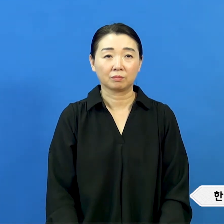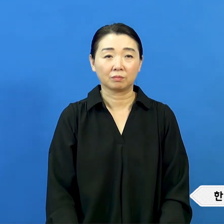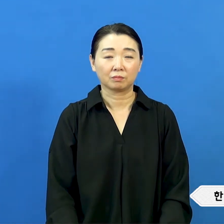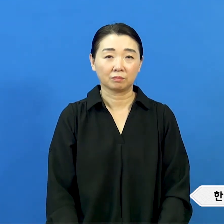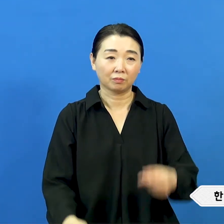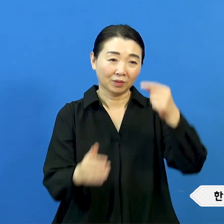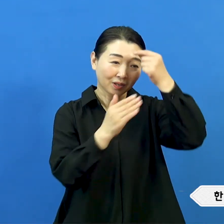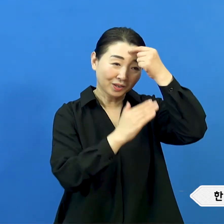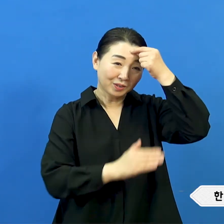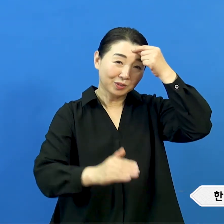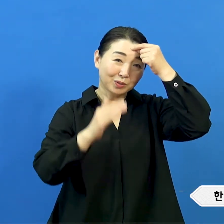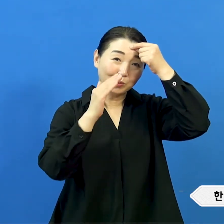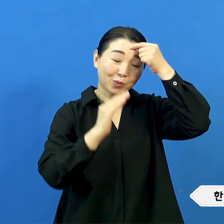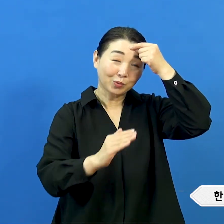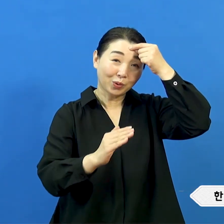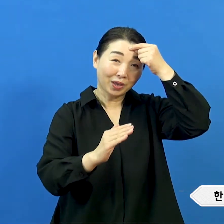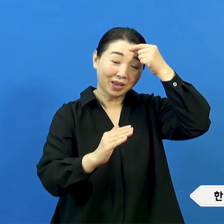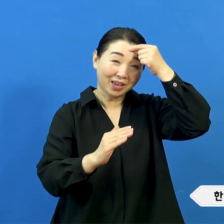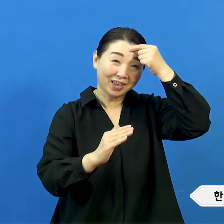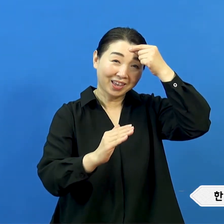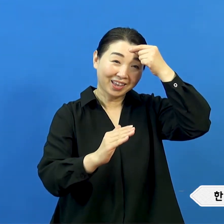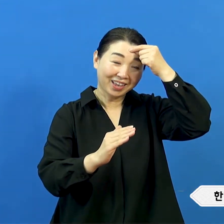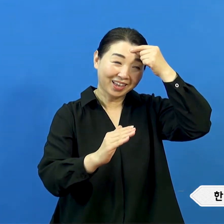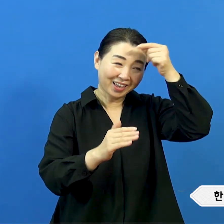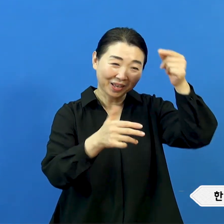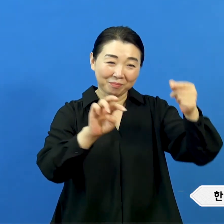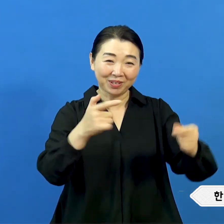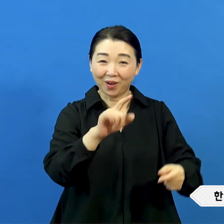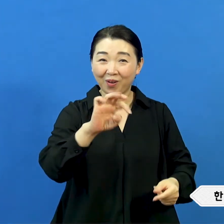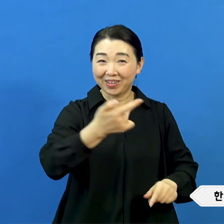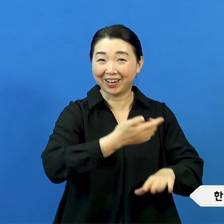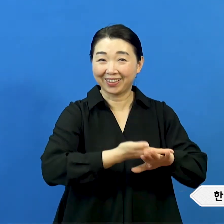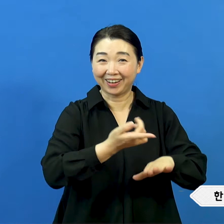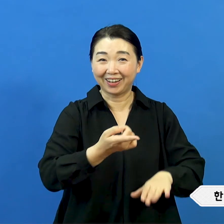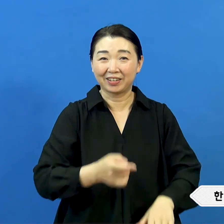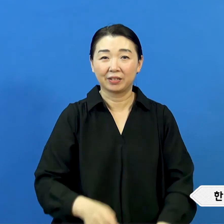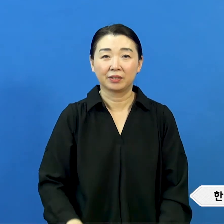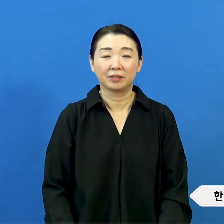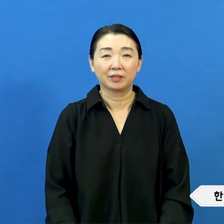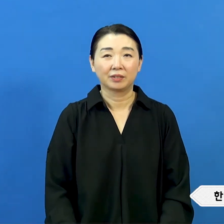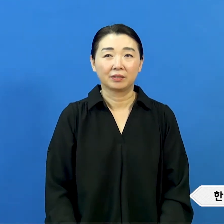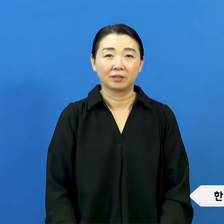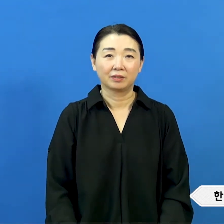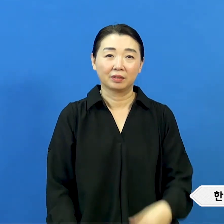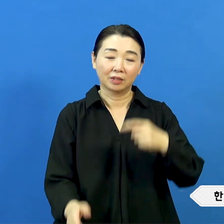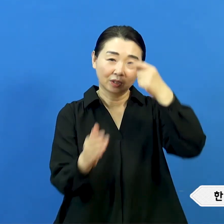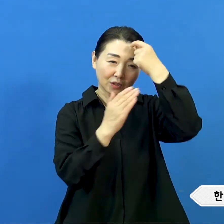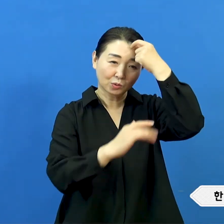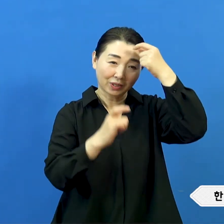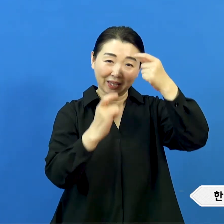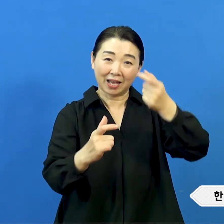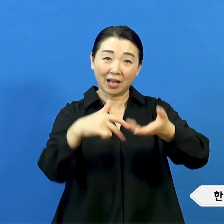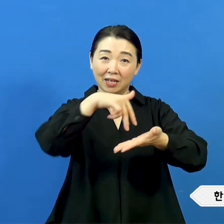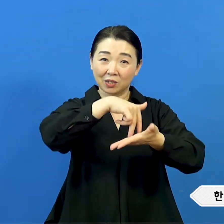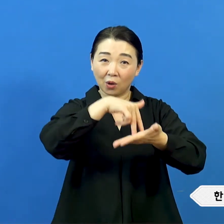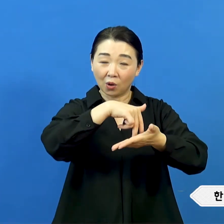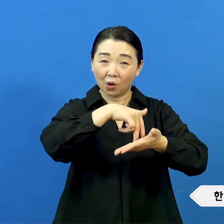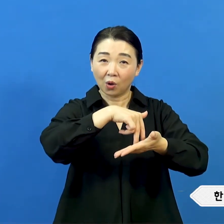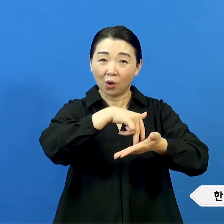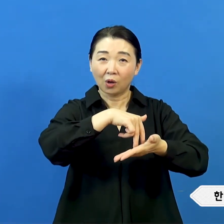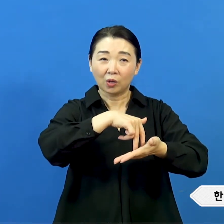성도의 견인하고는 거리가 멀어도 한참 멀지요. 성도의 견인을 믿는 것은